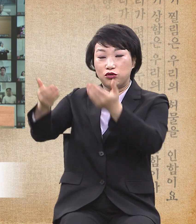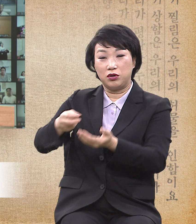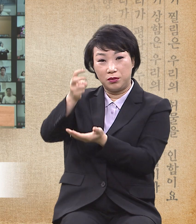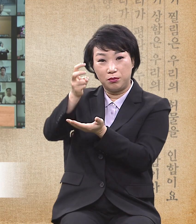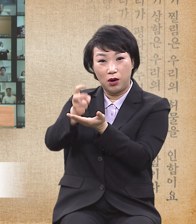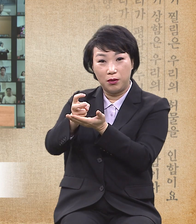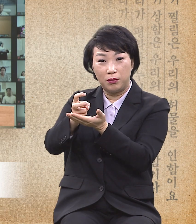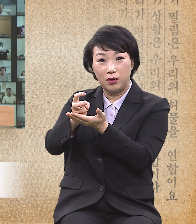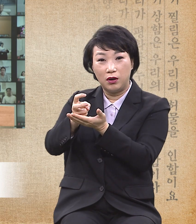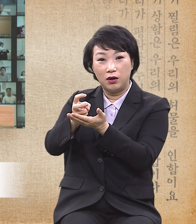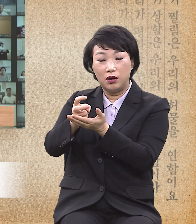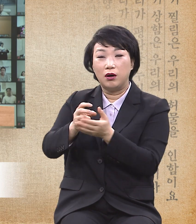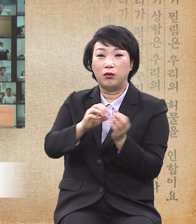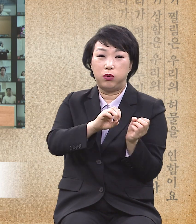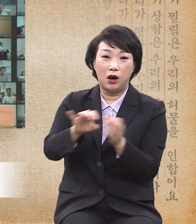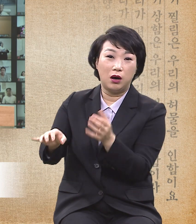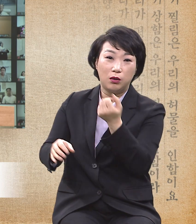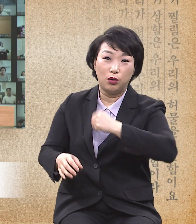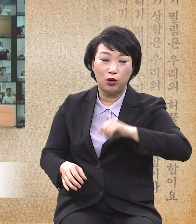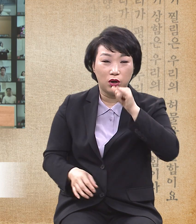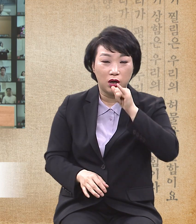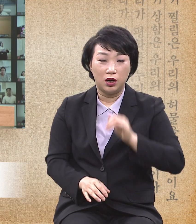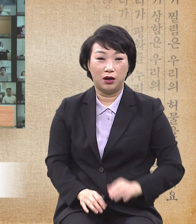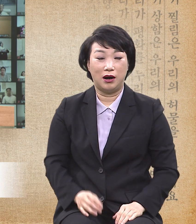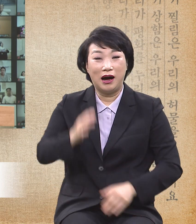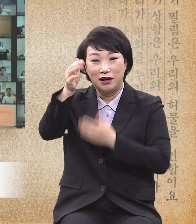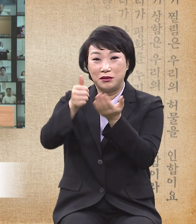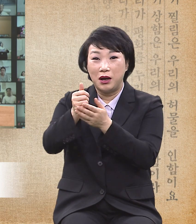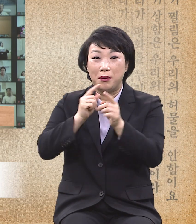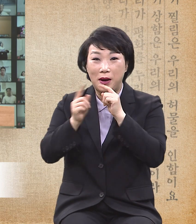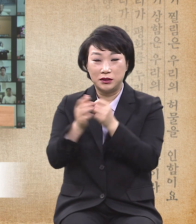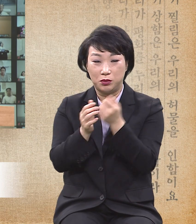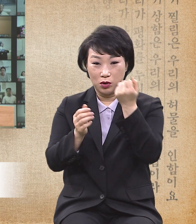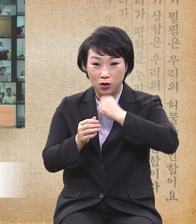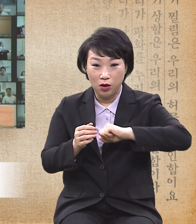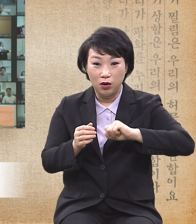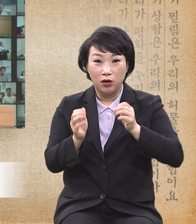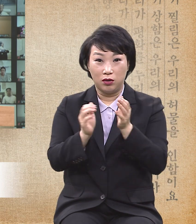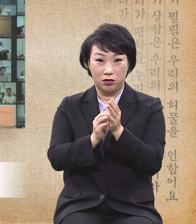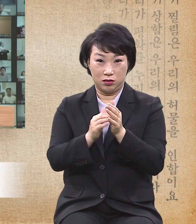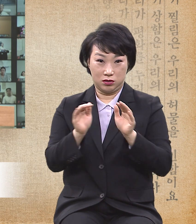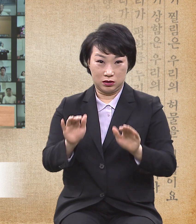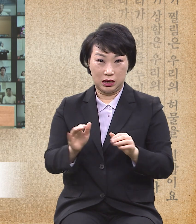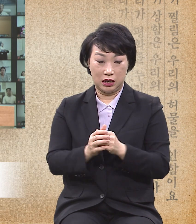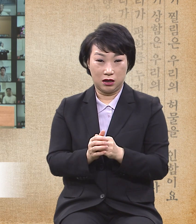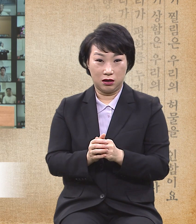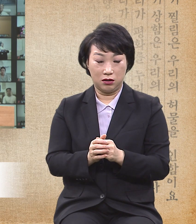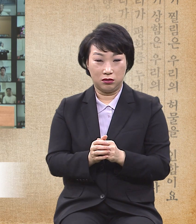법을 파괴해 버리고 하나님 말씀을 거역하고